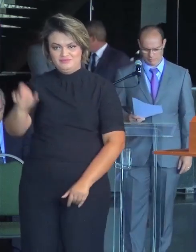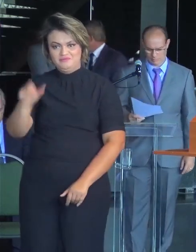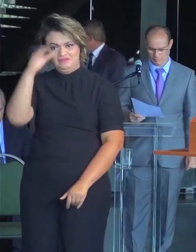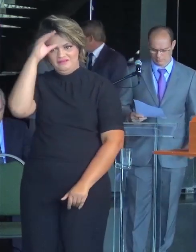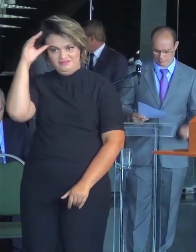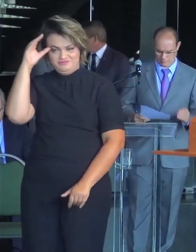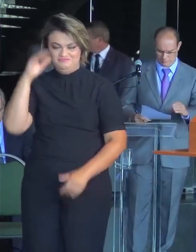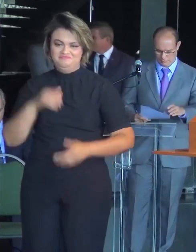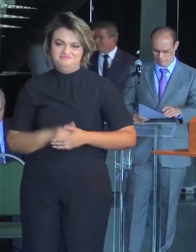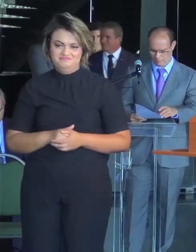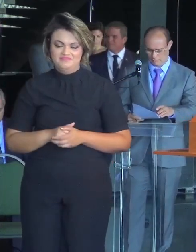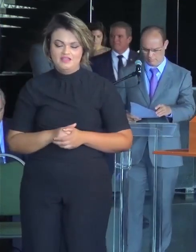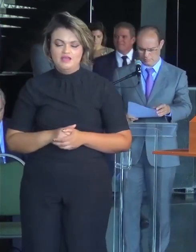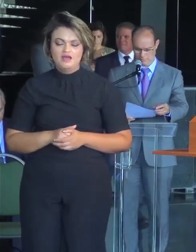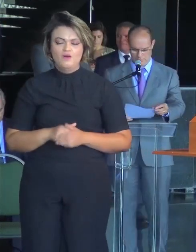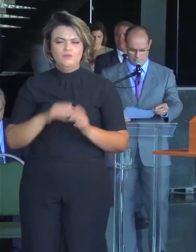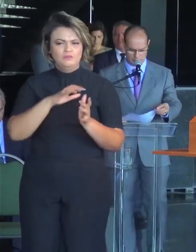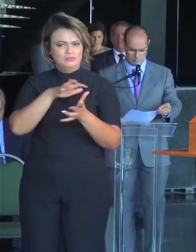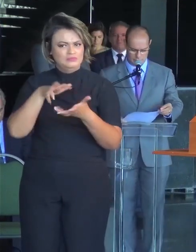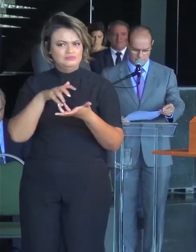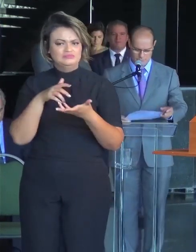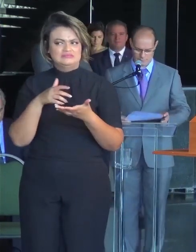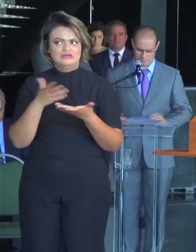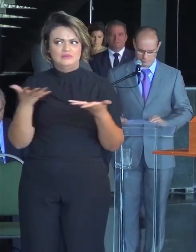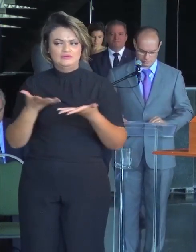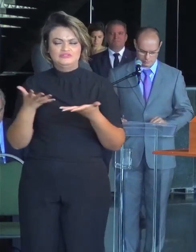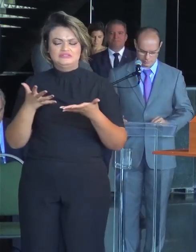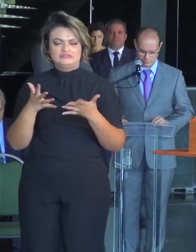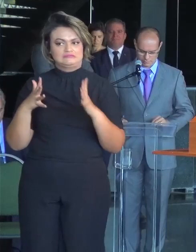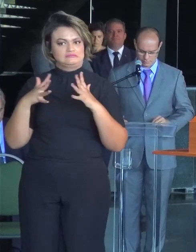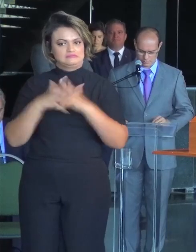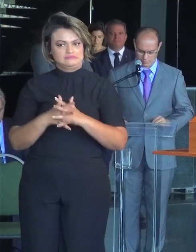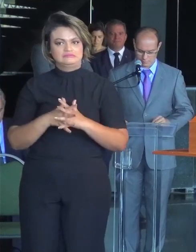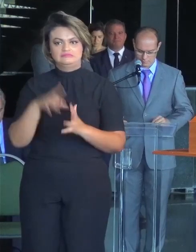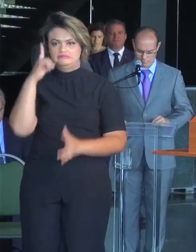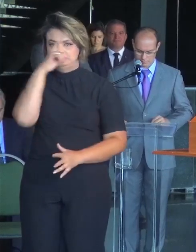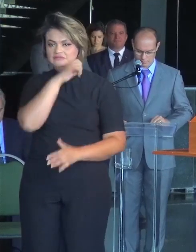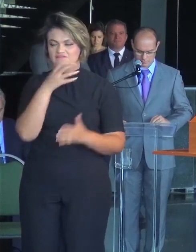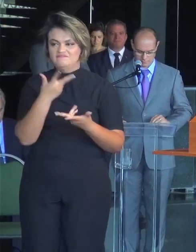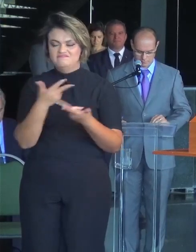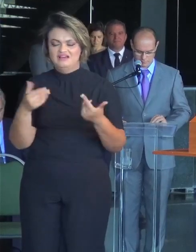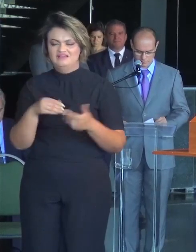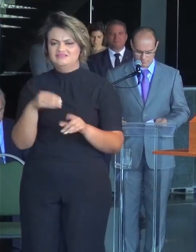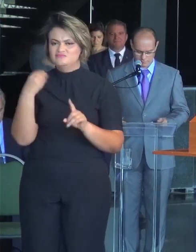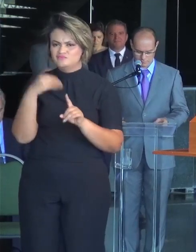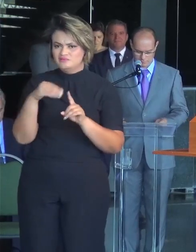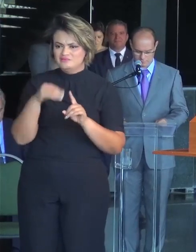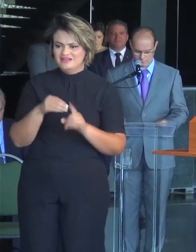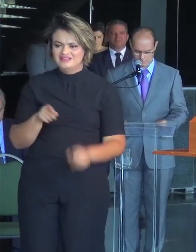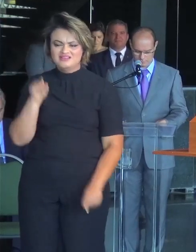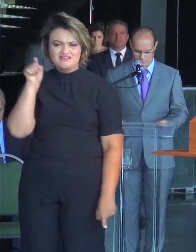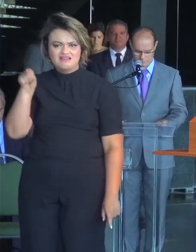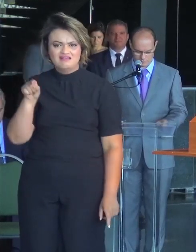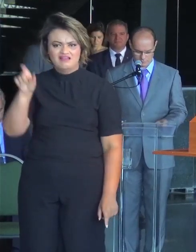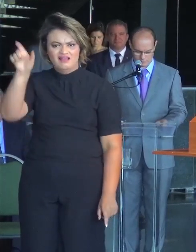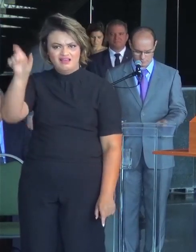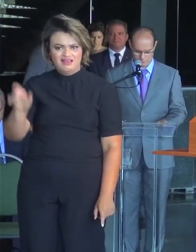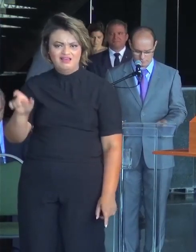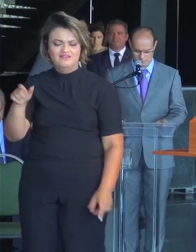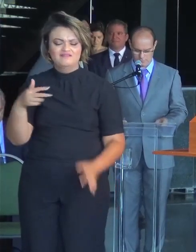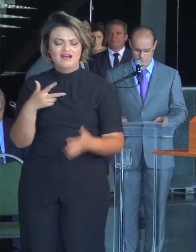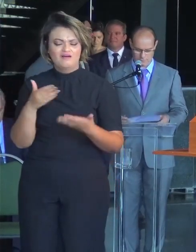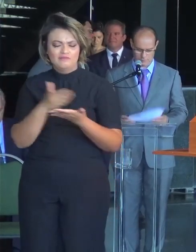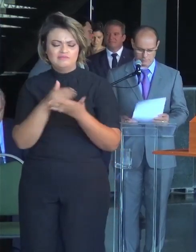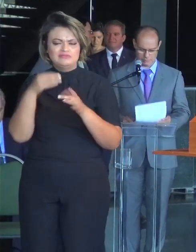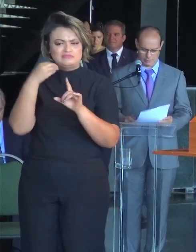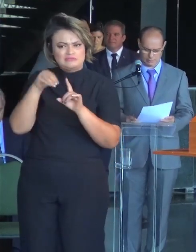mundo muito complexo, cheio de riscos, e as vulnerabilidades do consumidor, identificadas no Código